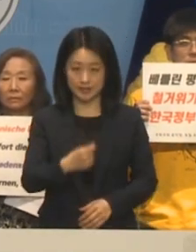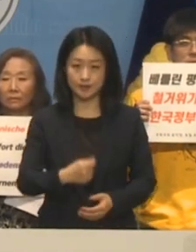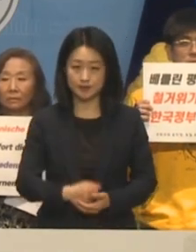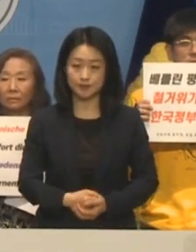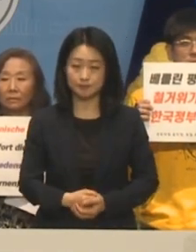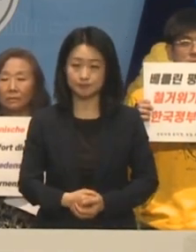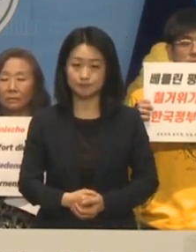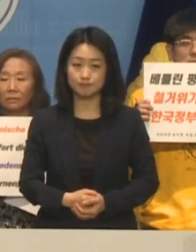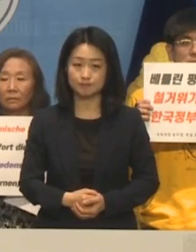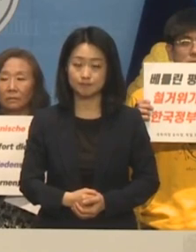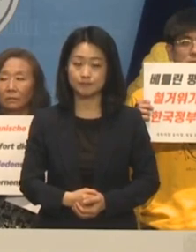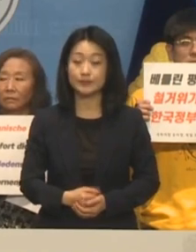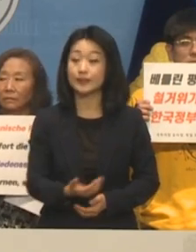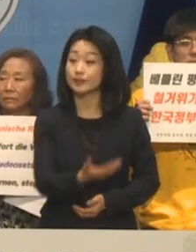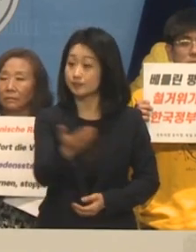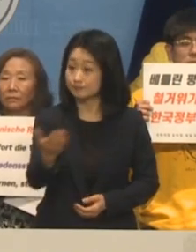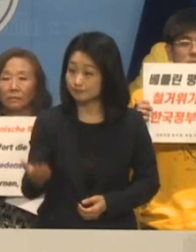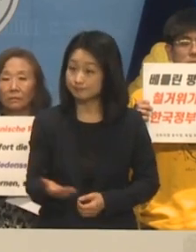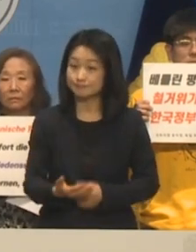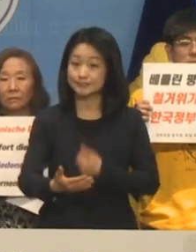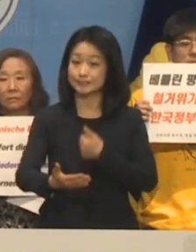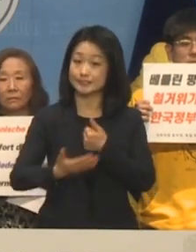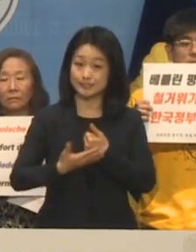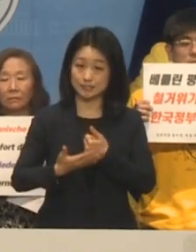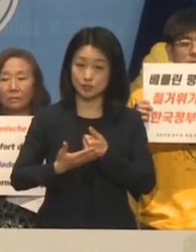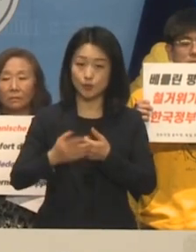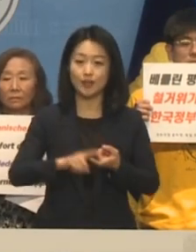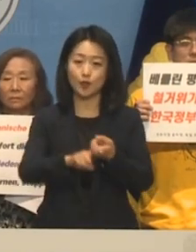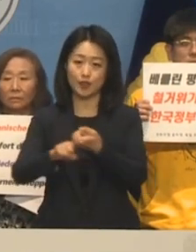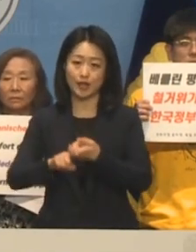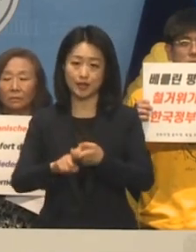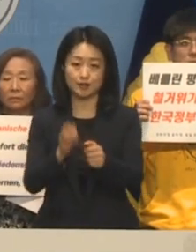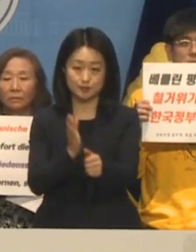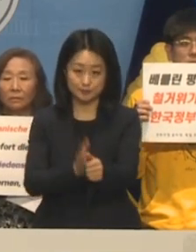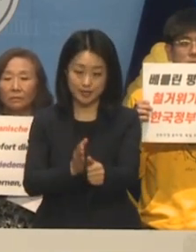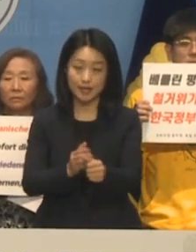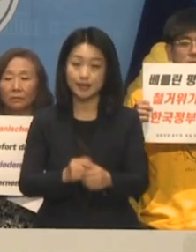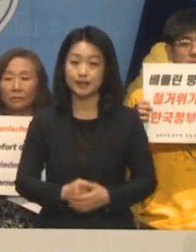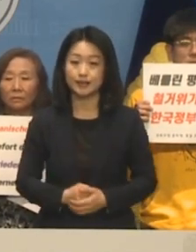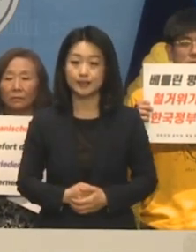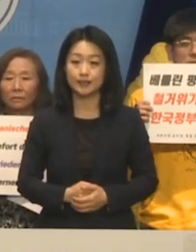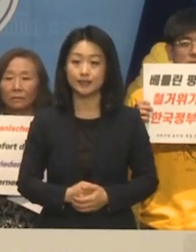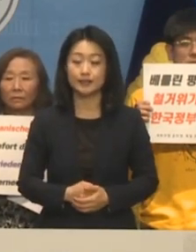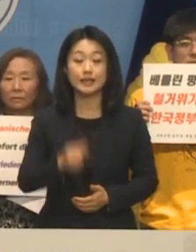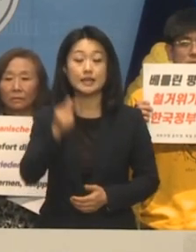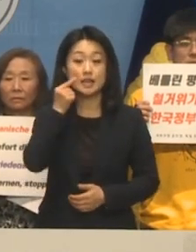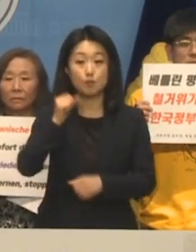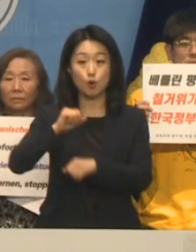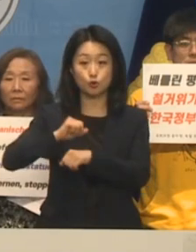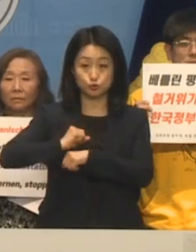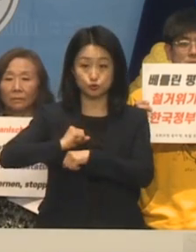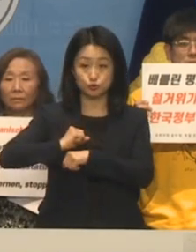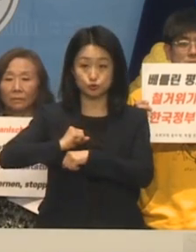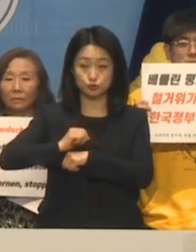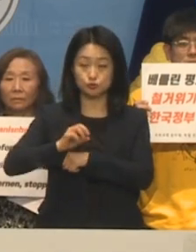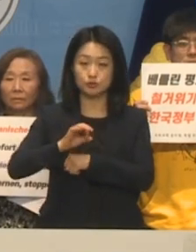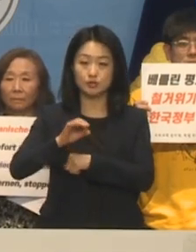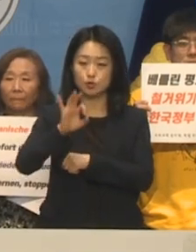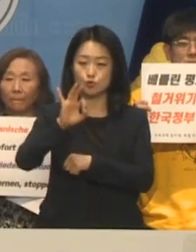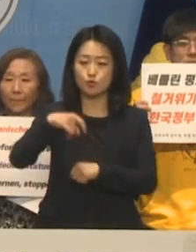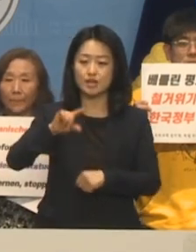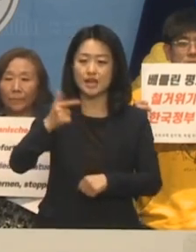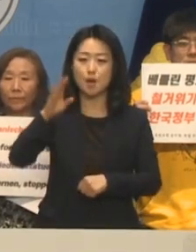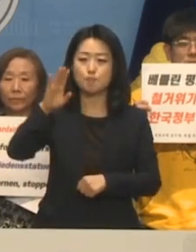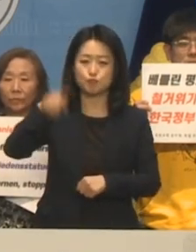합니다. 적극적인 지지와 연대를 부탁드리고 무엇보다도 일본군 위안부 피해자들의